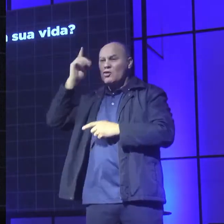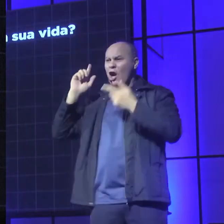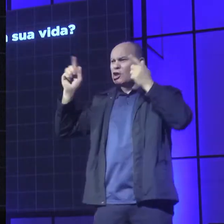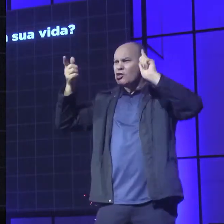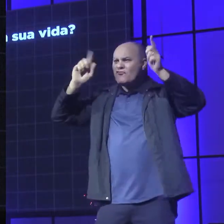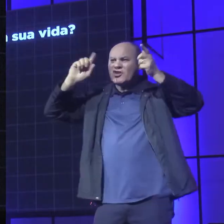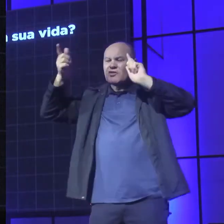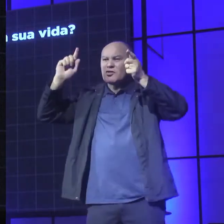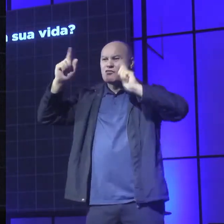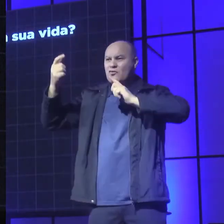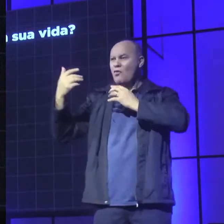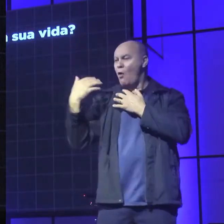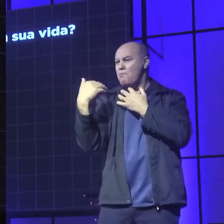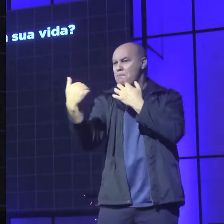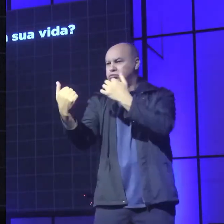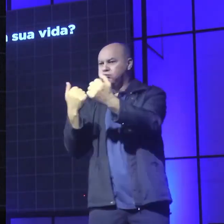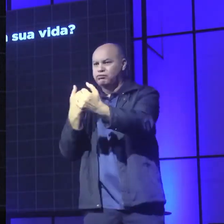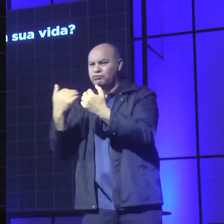pessoas negativas?